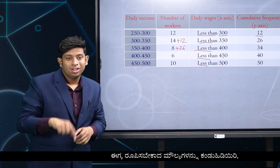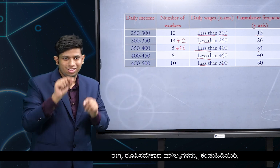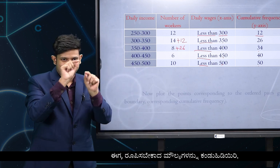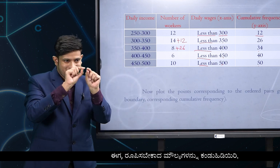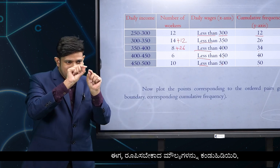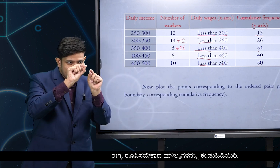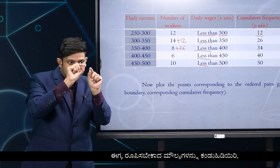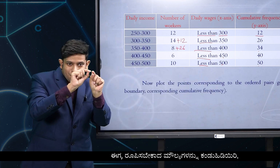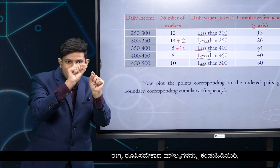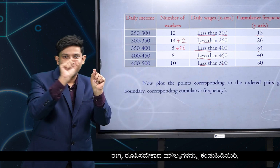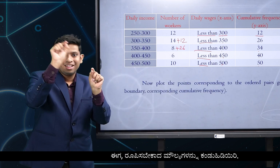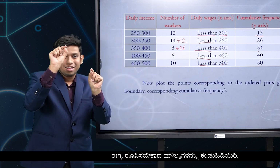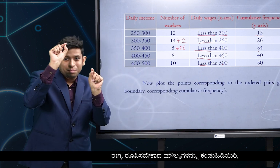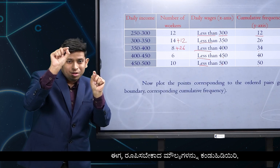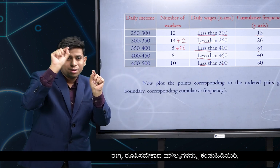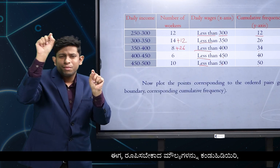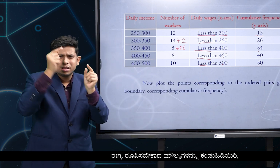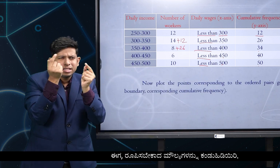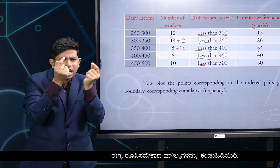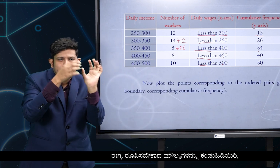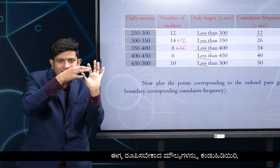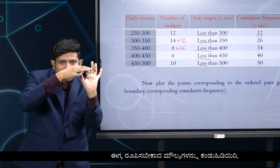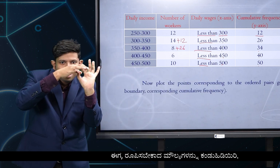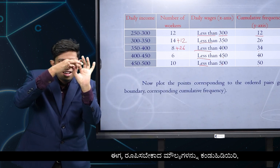ಈಗ ರೂಪಿಸಬೇಕಾದ ಮೌಲ್ಯಗಳನ್ನು ಕಂಡುಹಿಡಿಯಿರಿ.